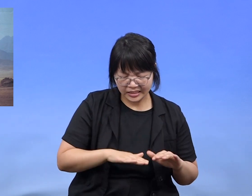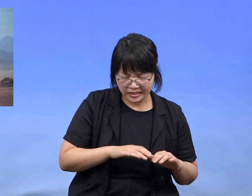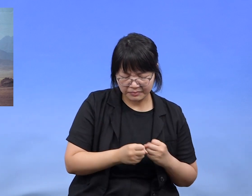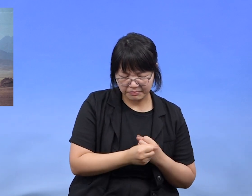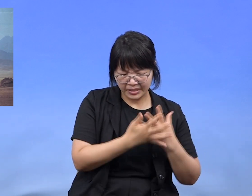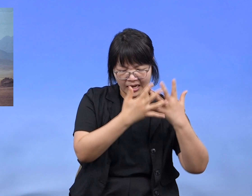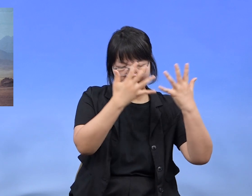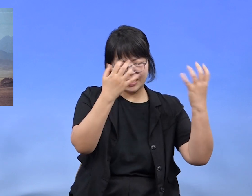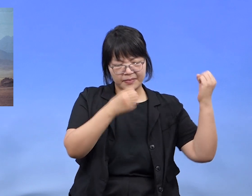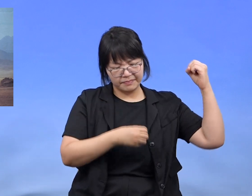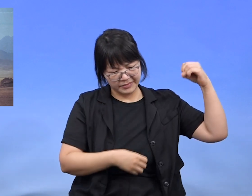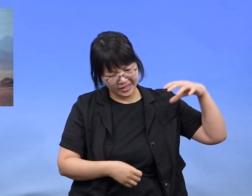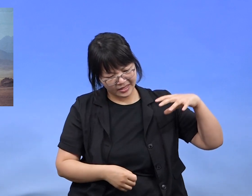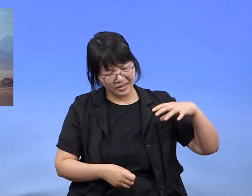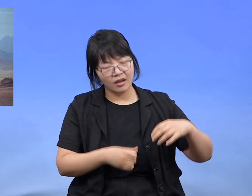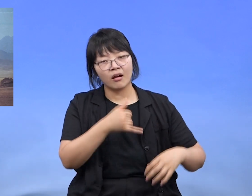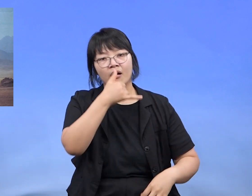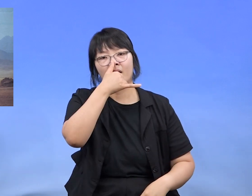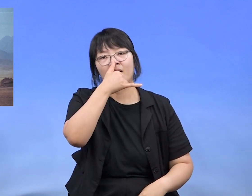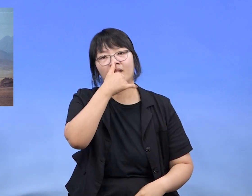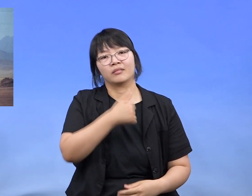빛 가운데 있습니다.